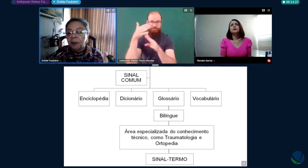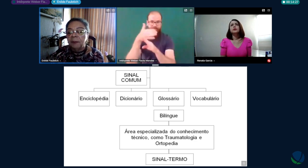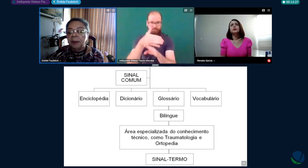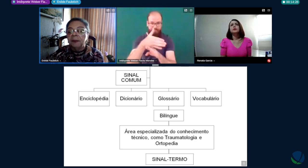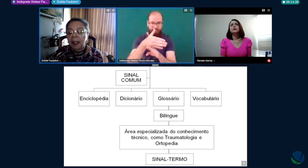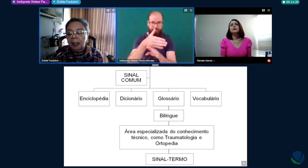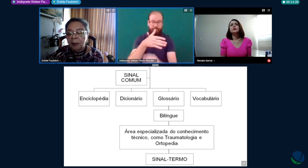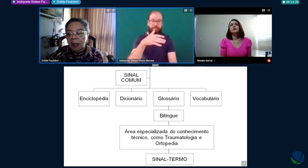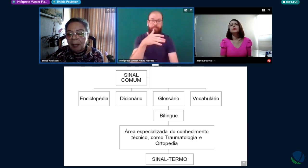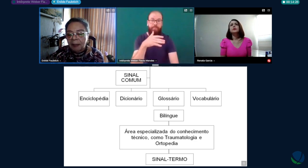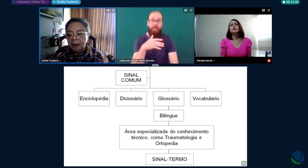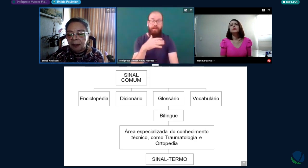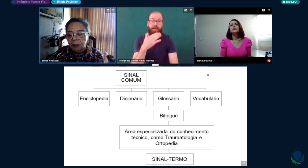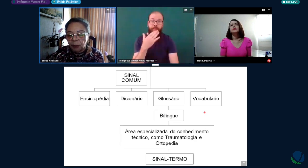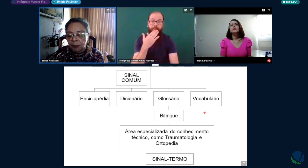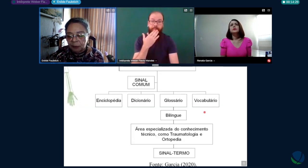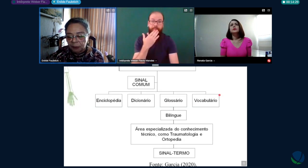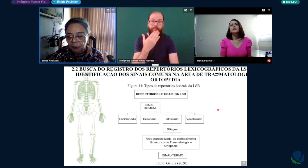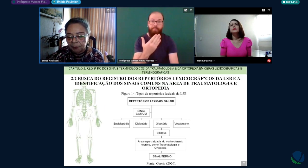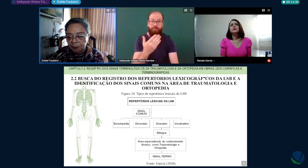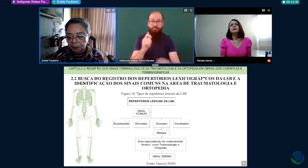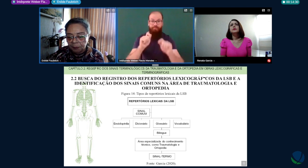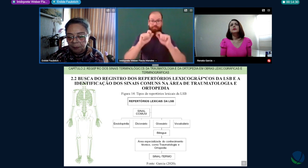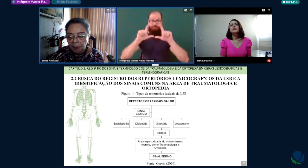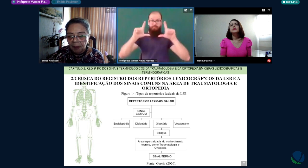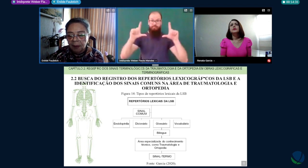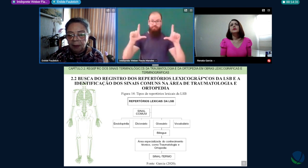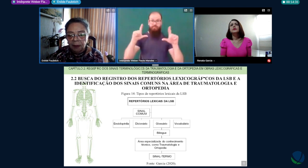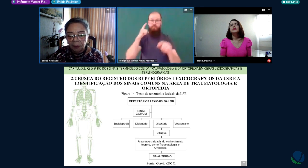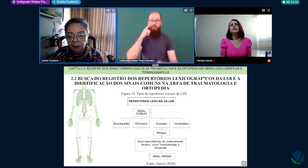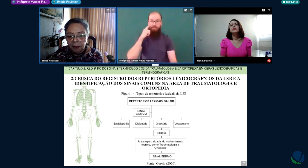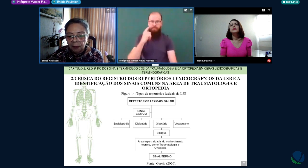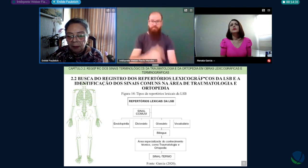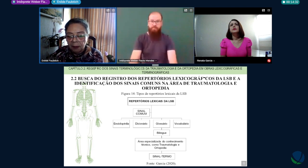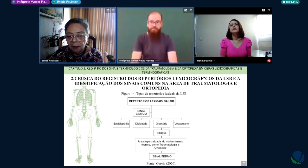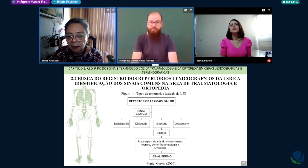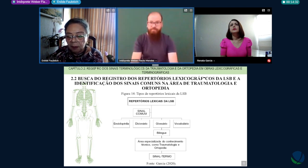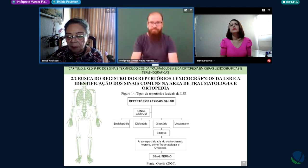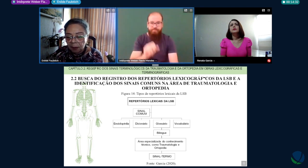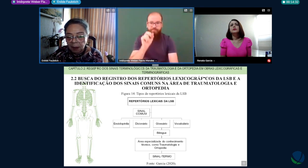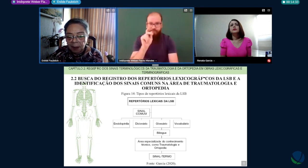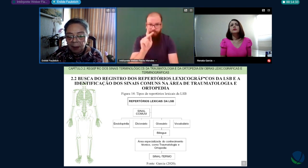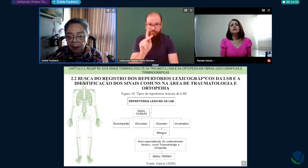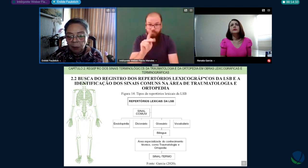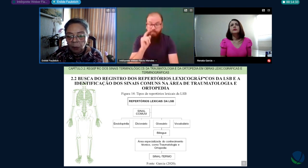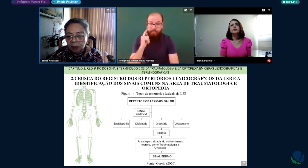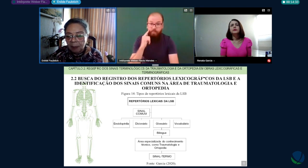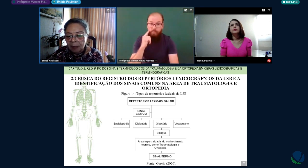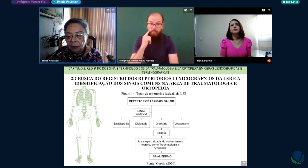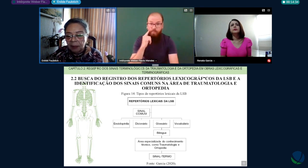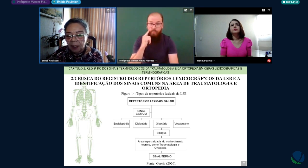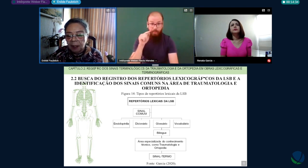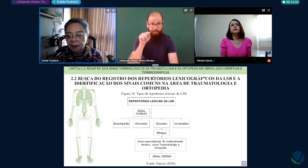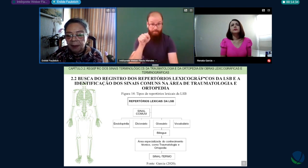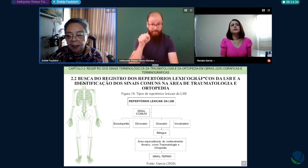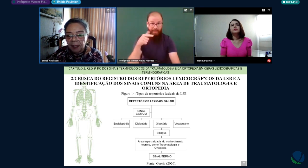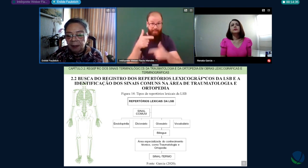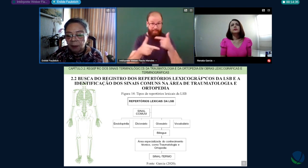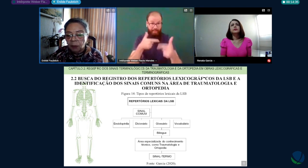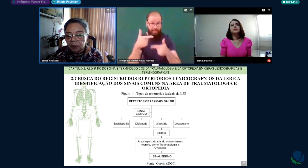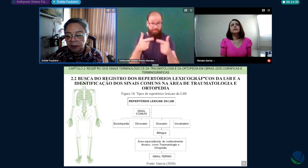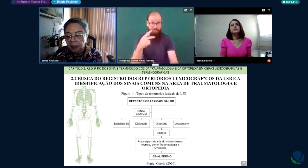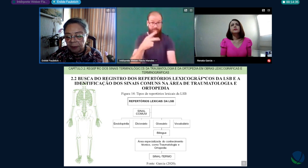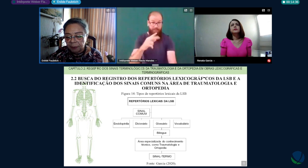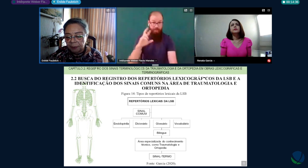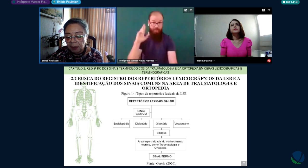Volta, abre a tela toda, por favor. Aqui, ó. Então, o trabalho da